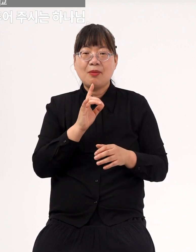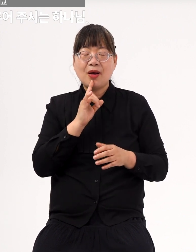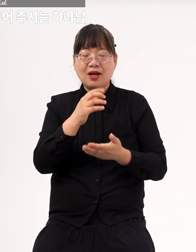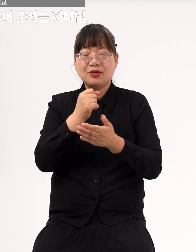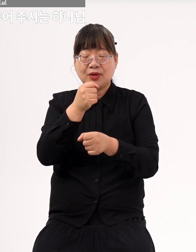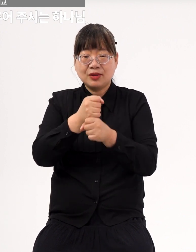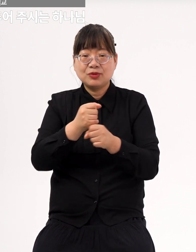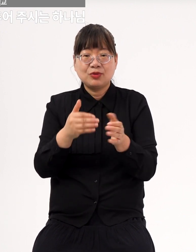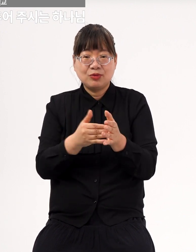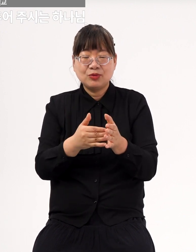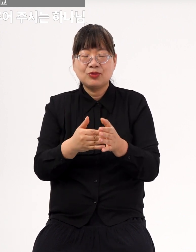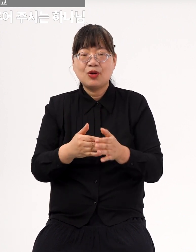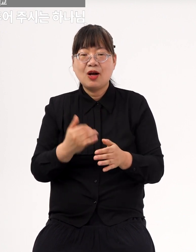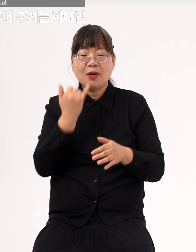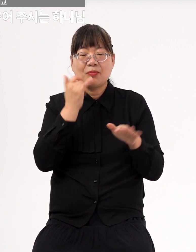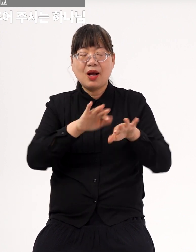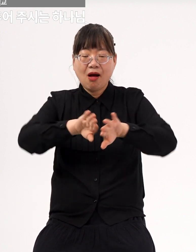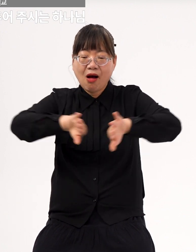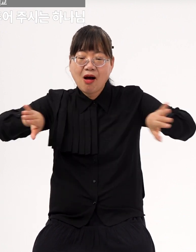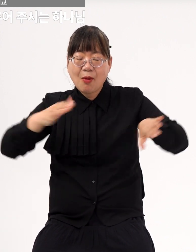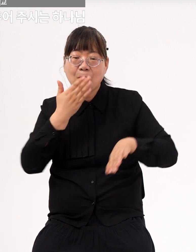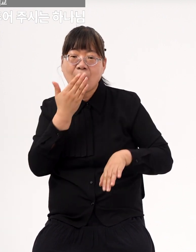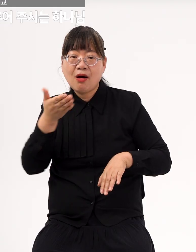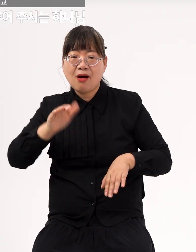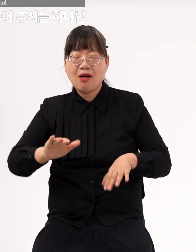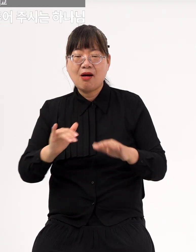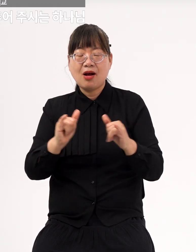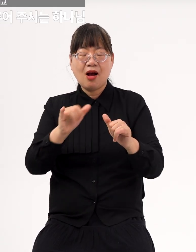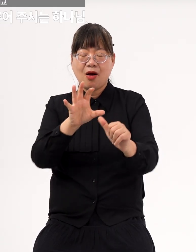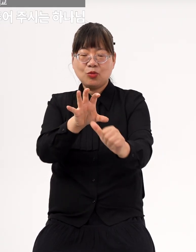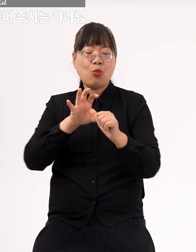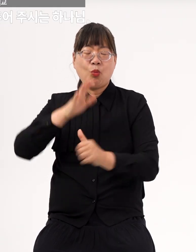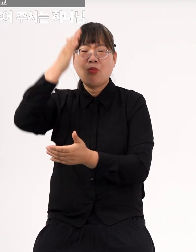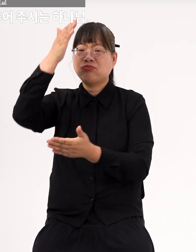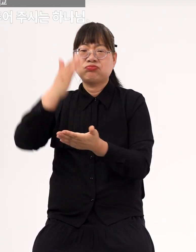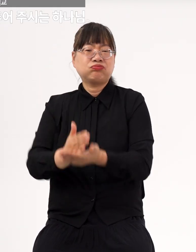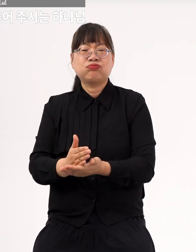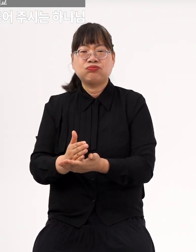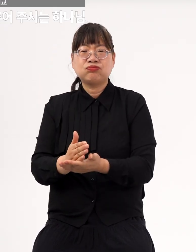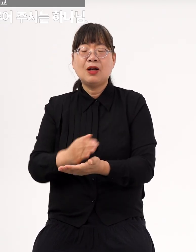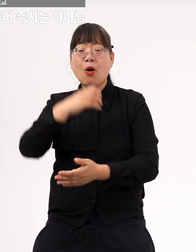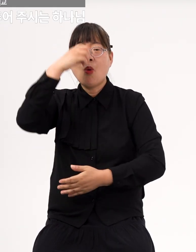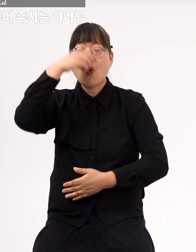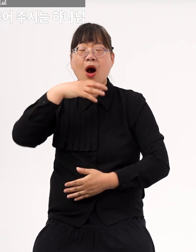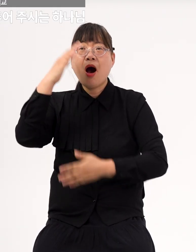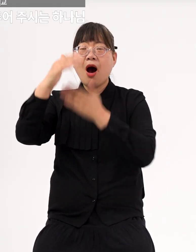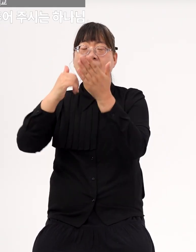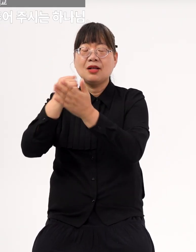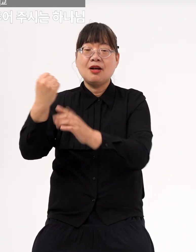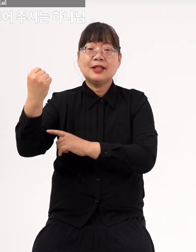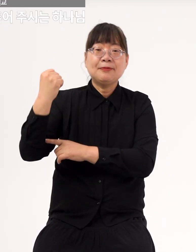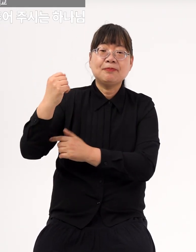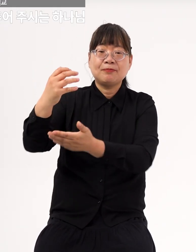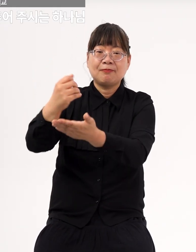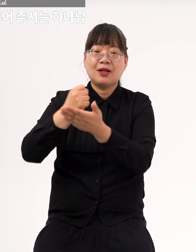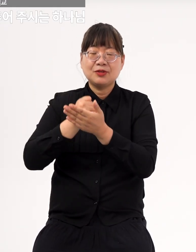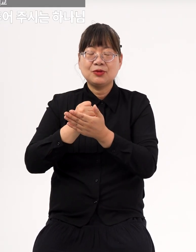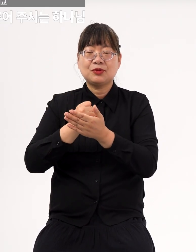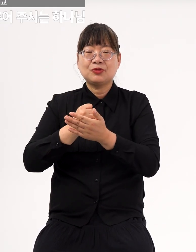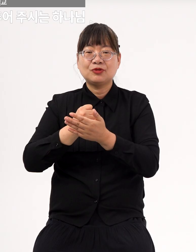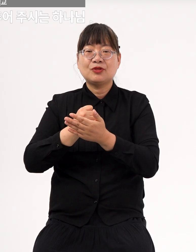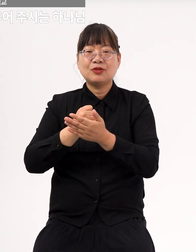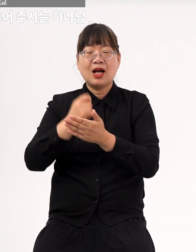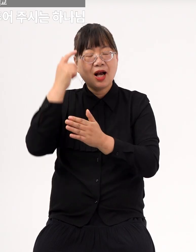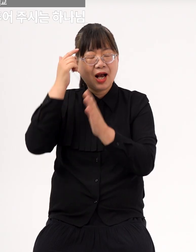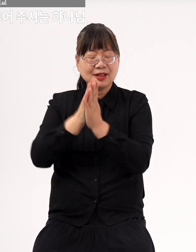분인데 그 사람 동원 필요 없이 그냥 초월적인 힘을 발휘해서 싹